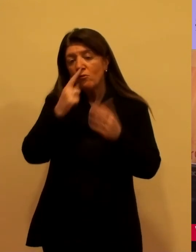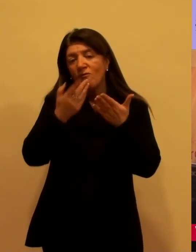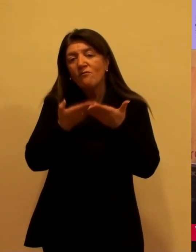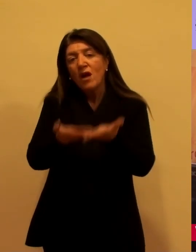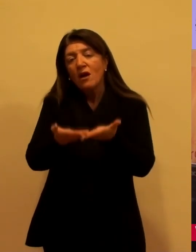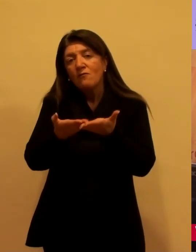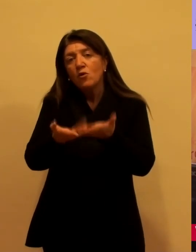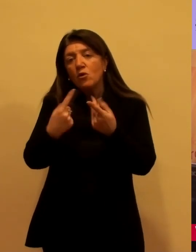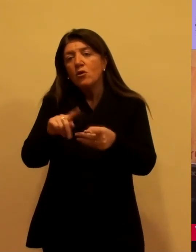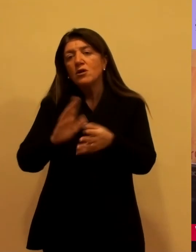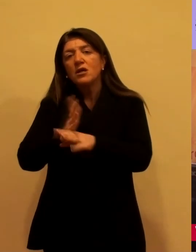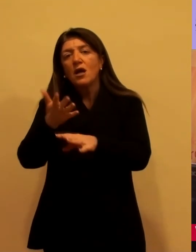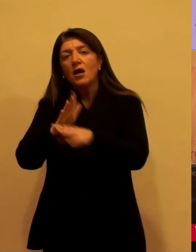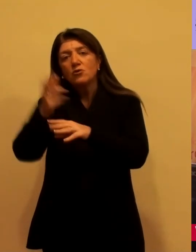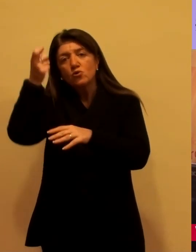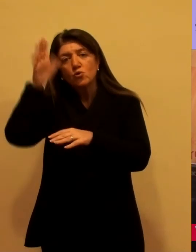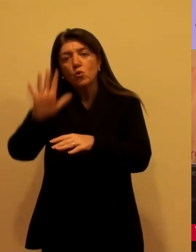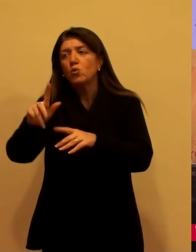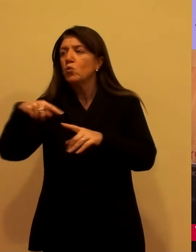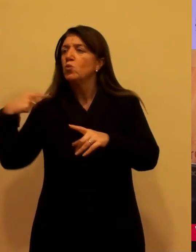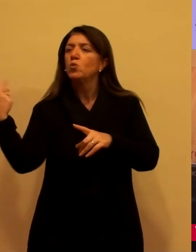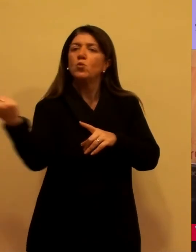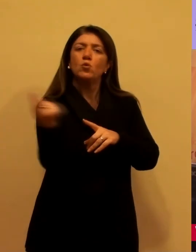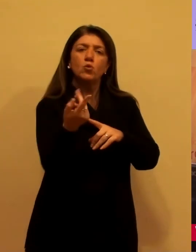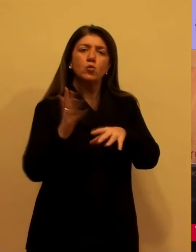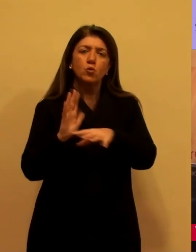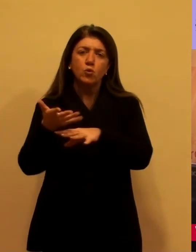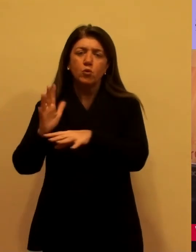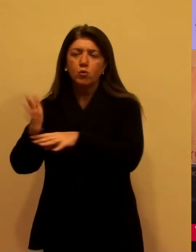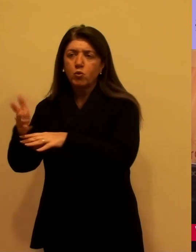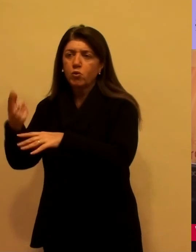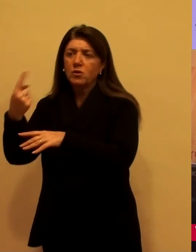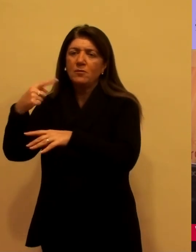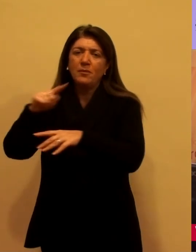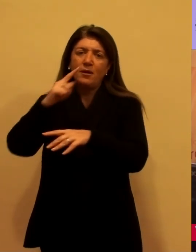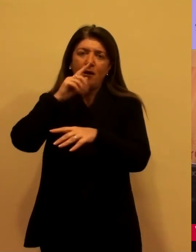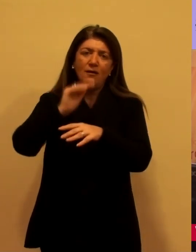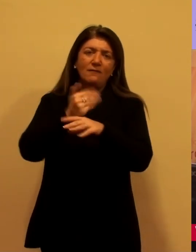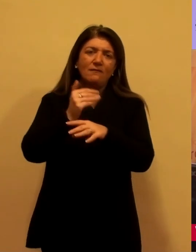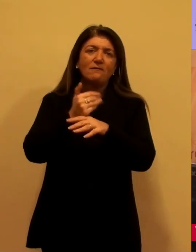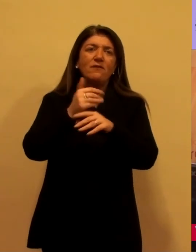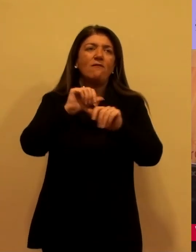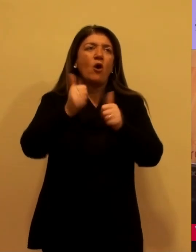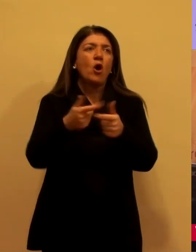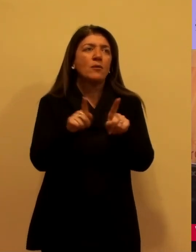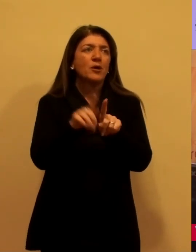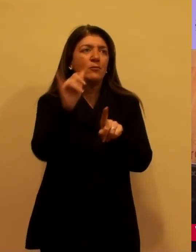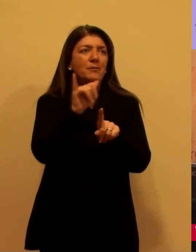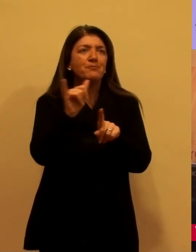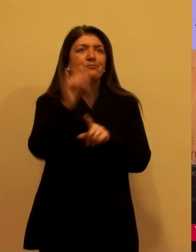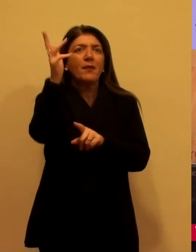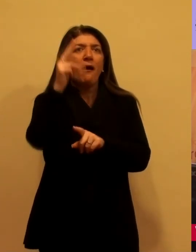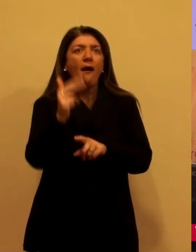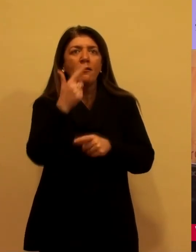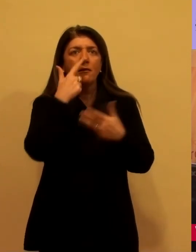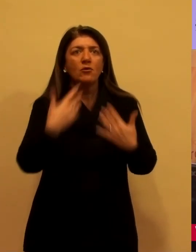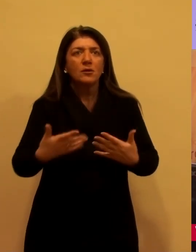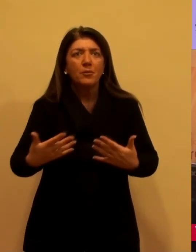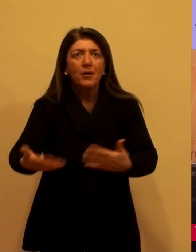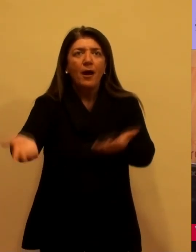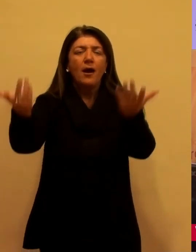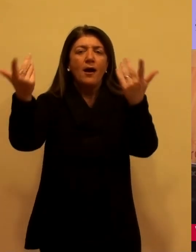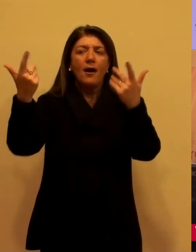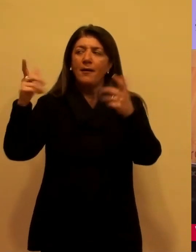alla cultura per tutti, anche per sfatare un poco questo mito dell'arte contemporanea che è difficile, che è lontana dalla vita